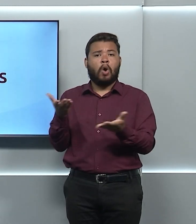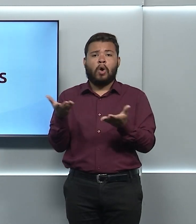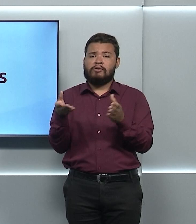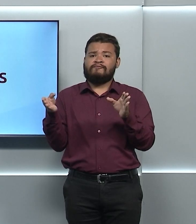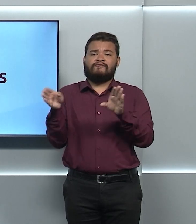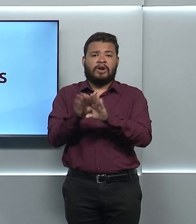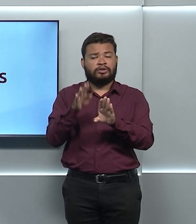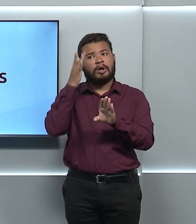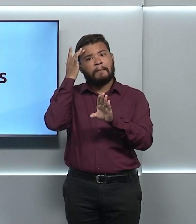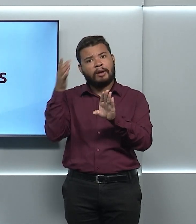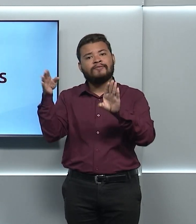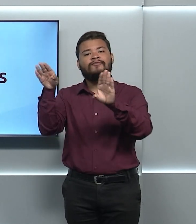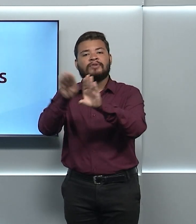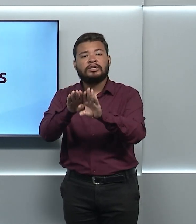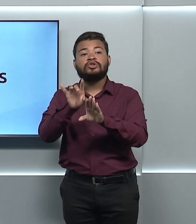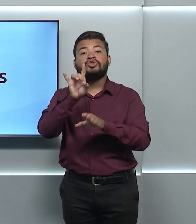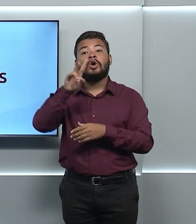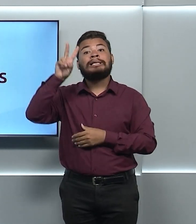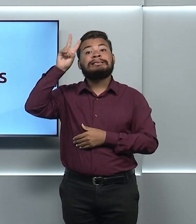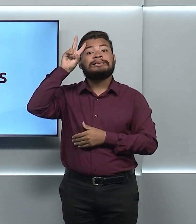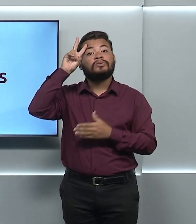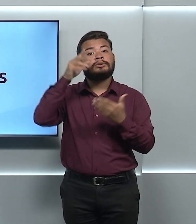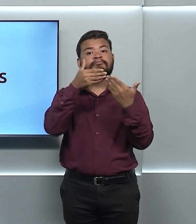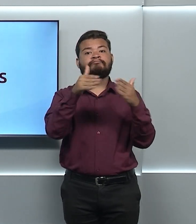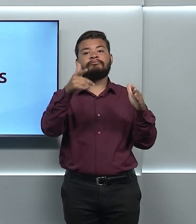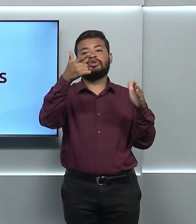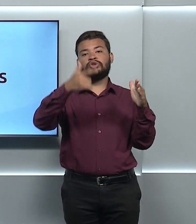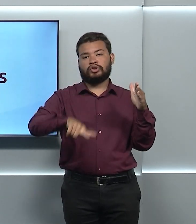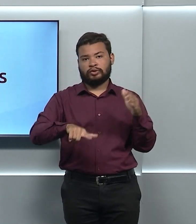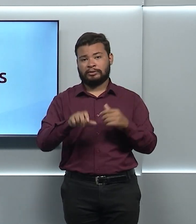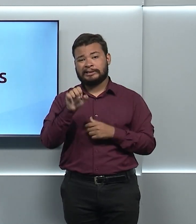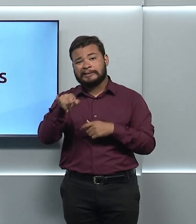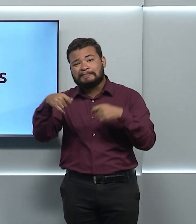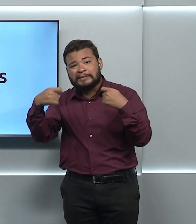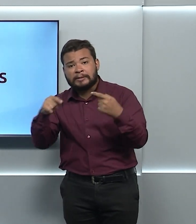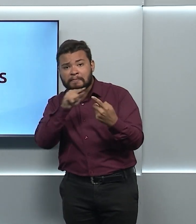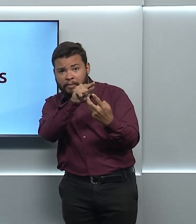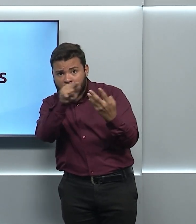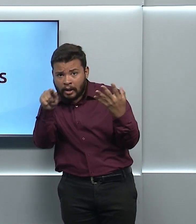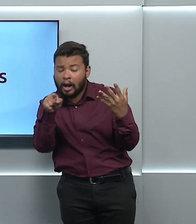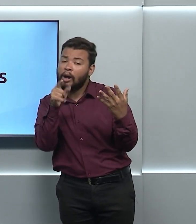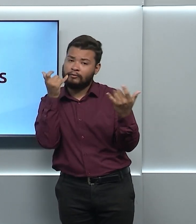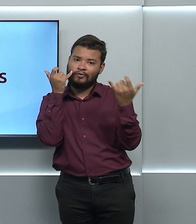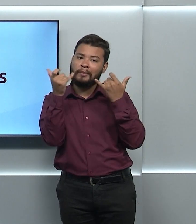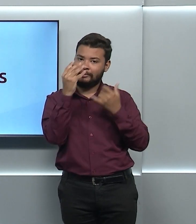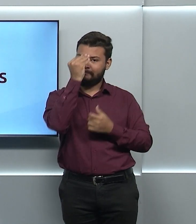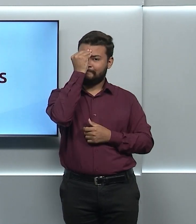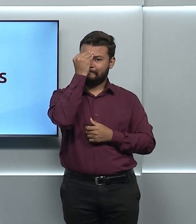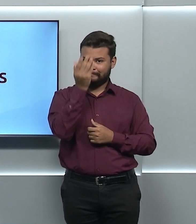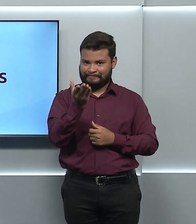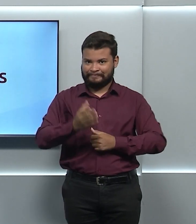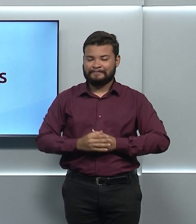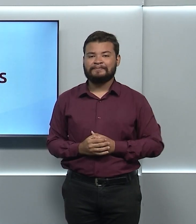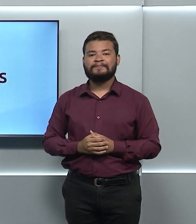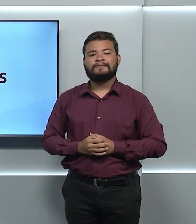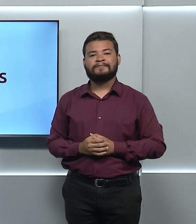feriado e devem voltar só na segunda-feira. Caso você precise fazer algum desses serviços, fique ligado.